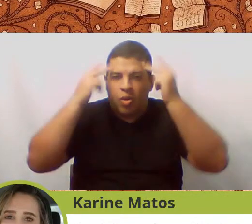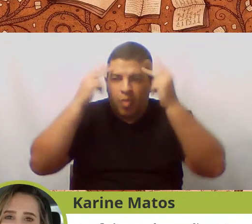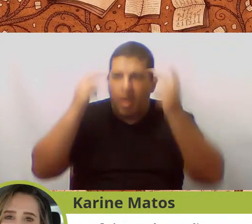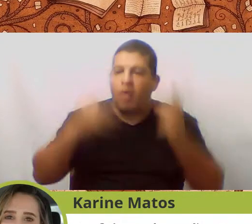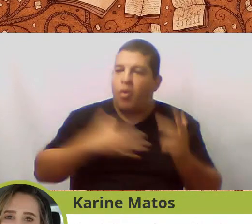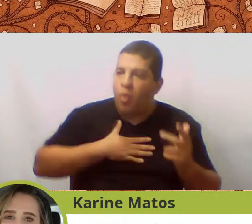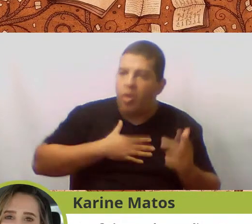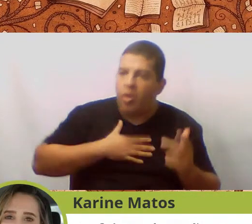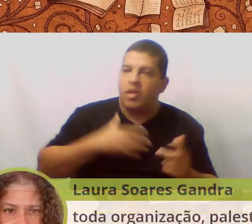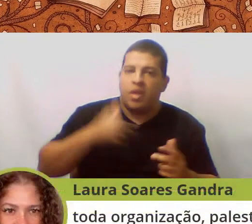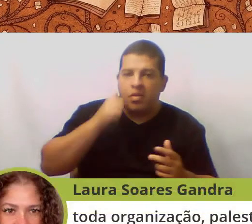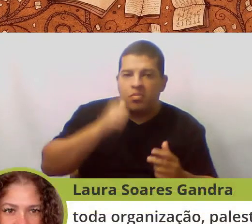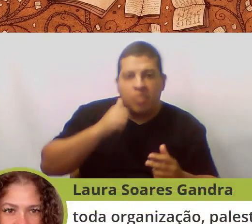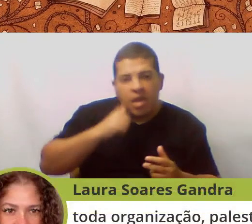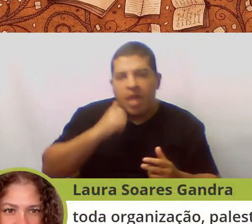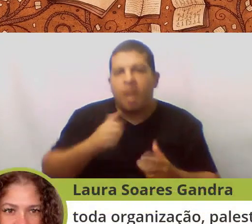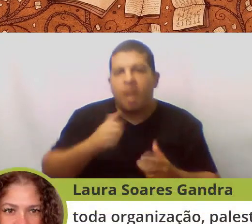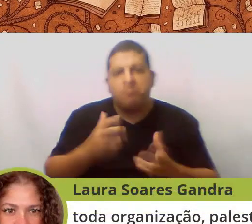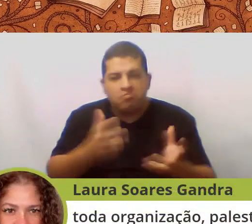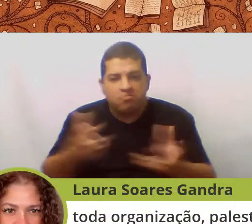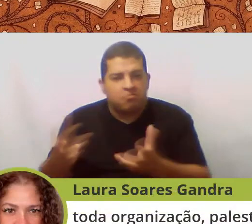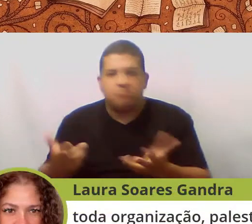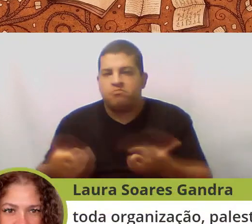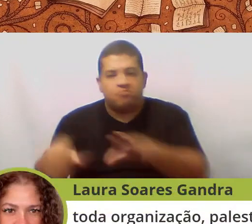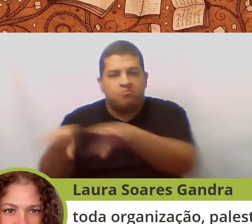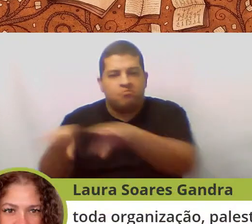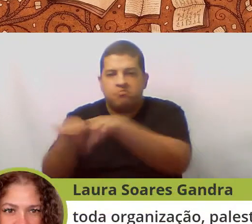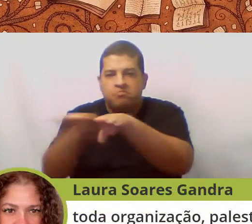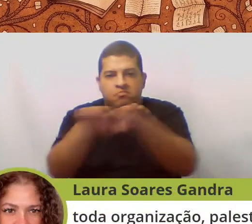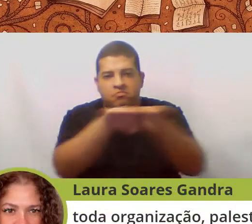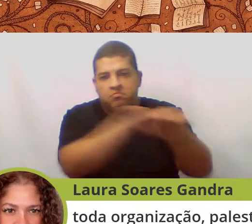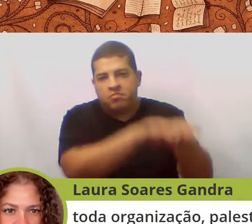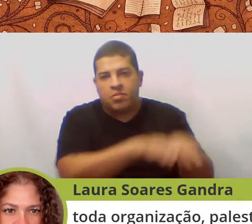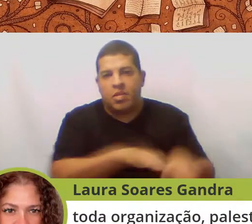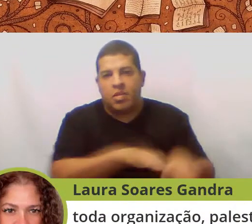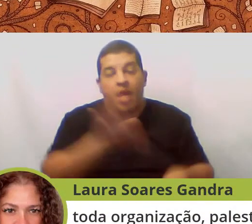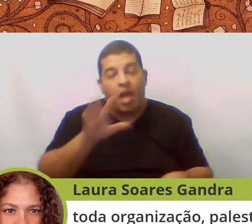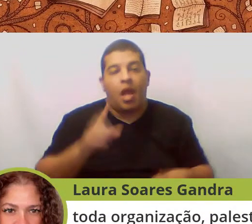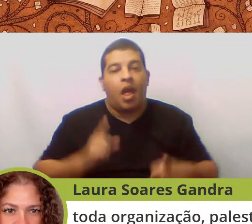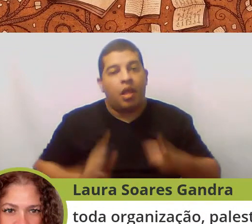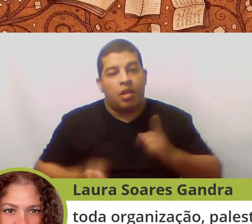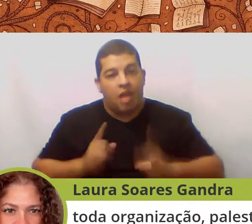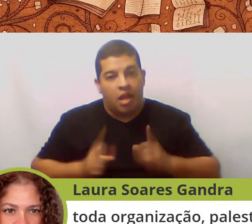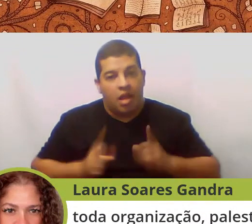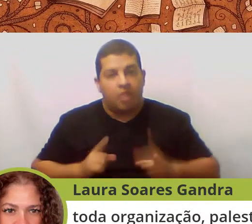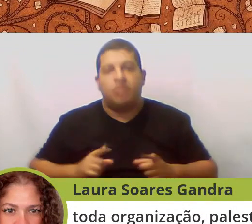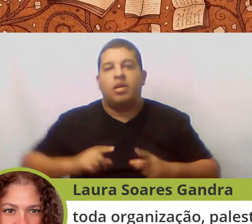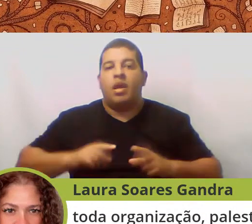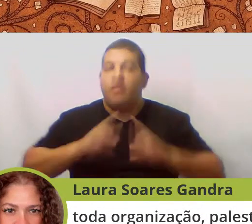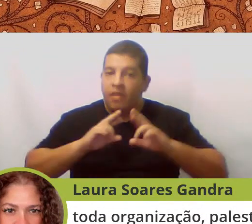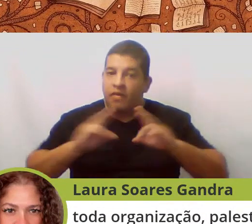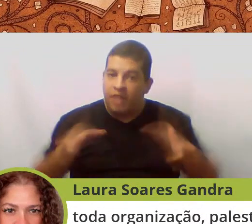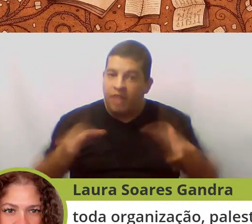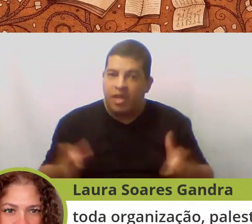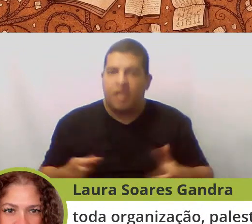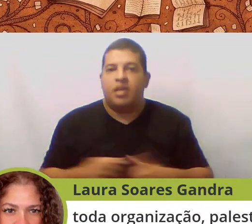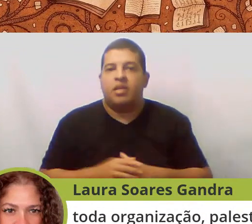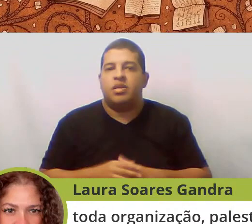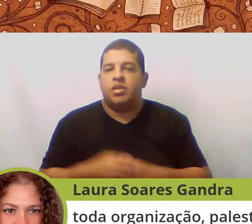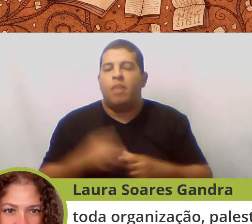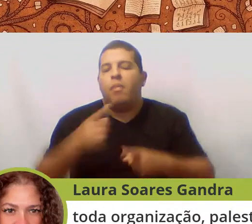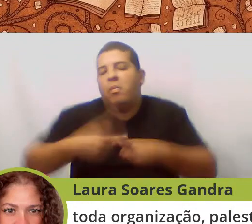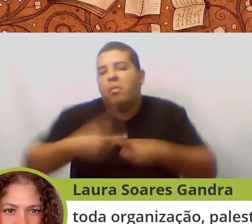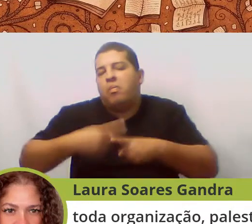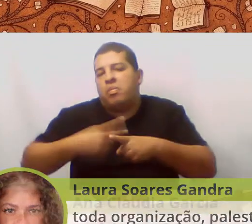né? Enquanto que a condição trans é uma condição mais radicalizada, né? Por que que é mais radicalizada? Porque o